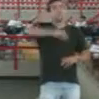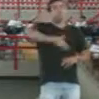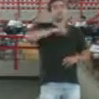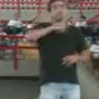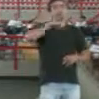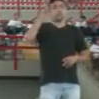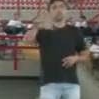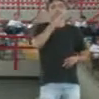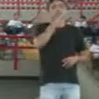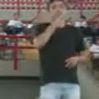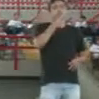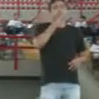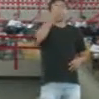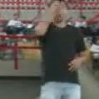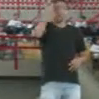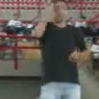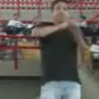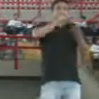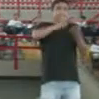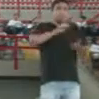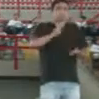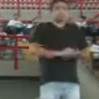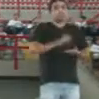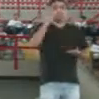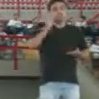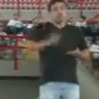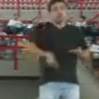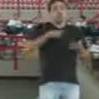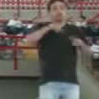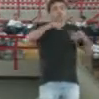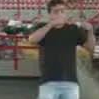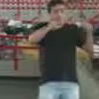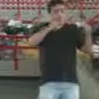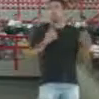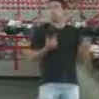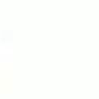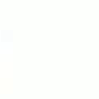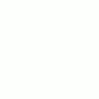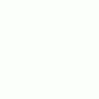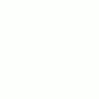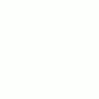que para Olavo Bilac, escrever é um trabalho.